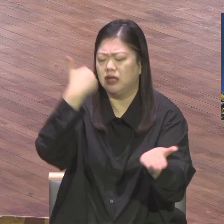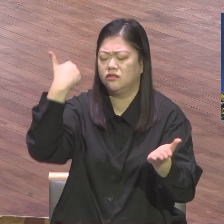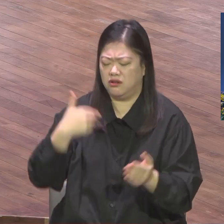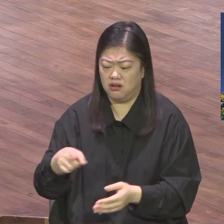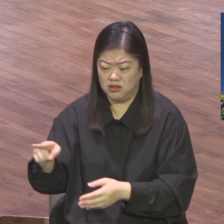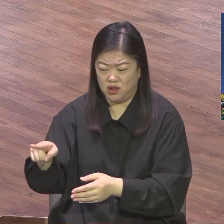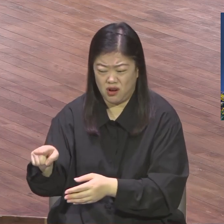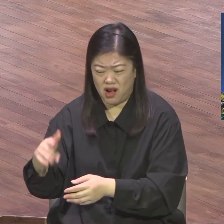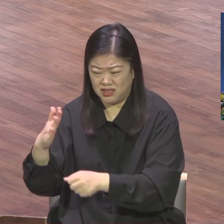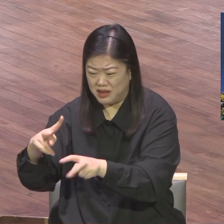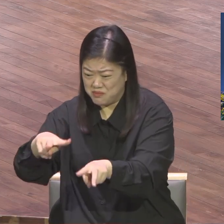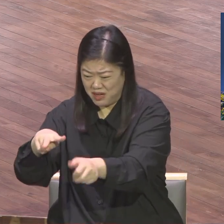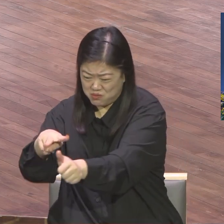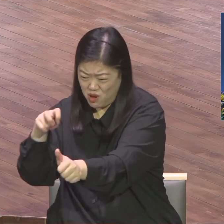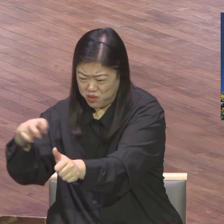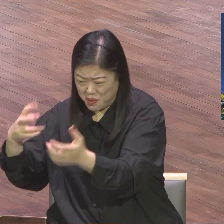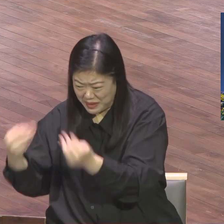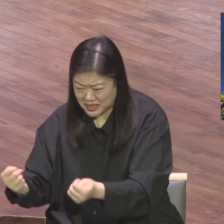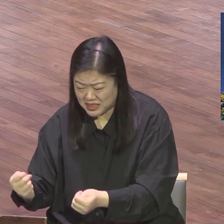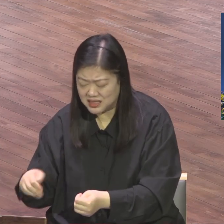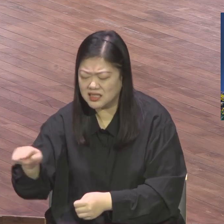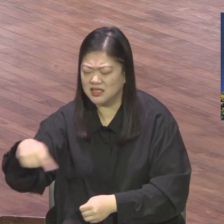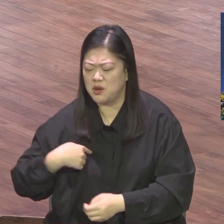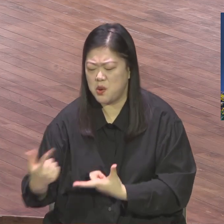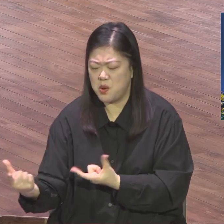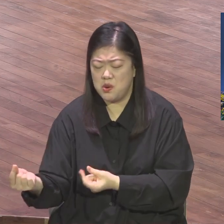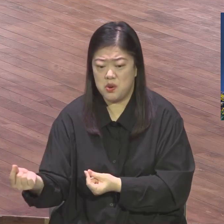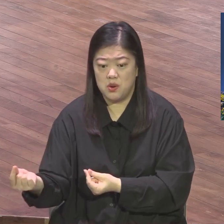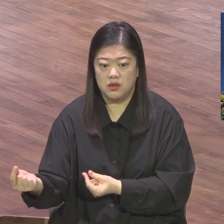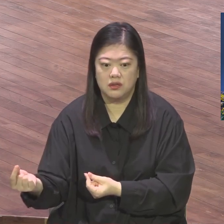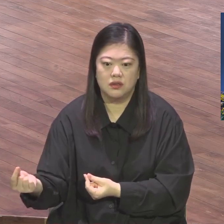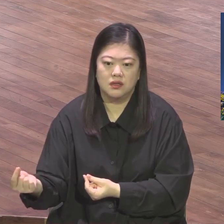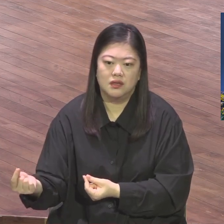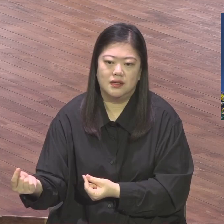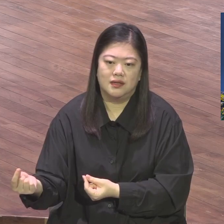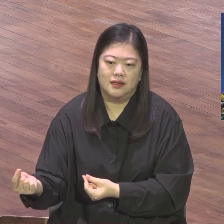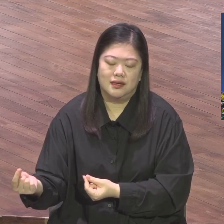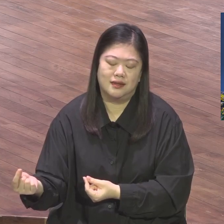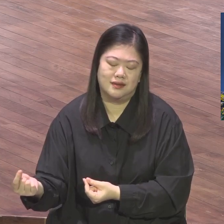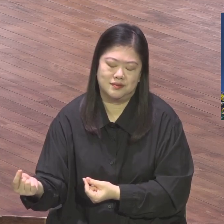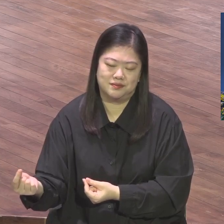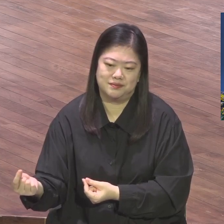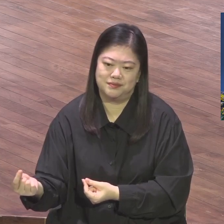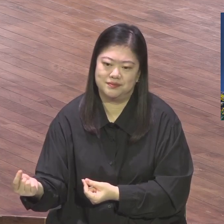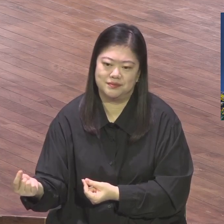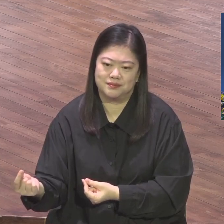해서 계속 은혜 못 받게 만들어요. 새로운 삶을 살지 못하게 만들어요.